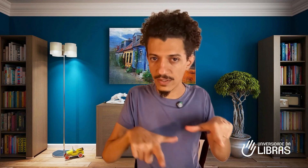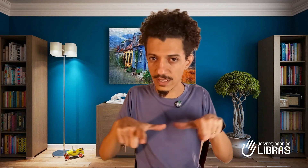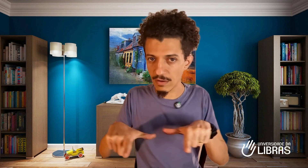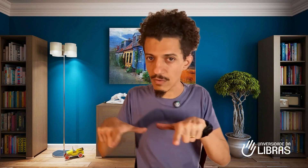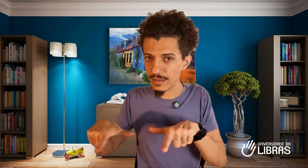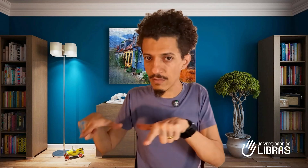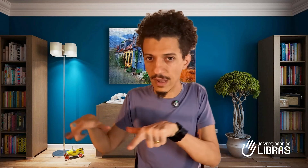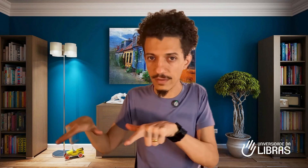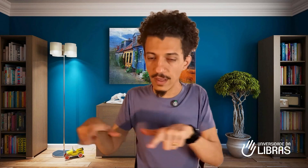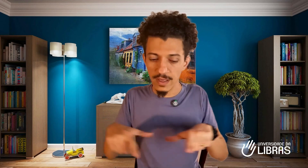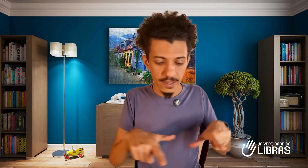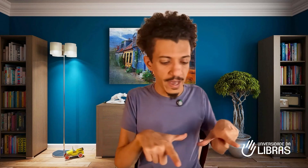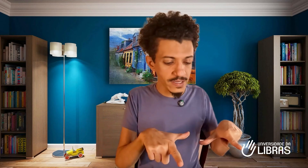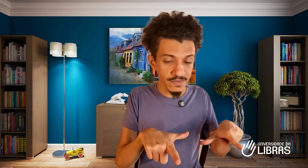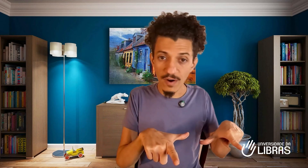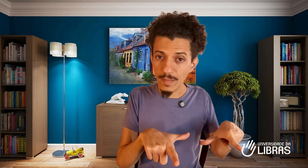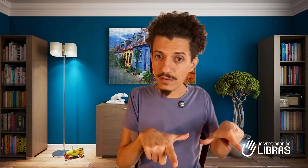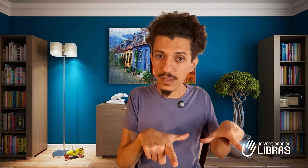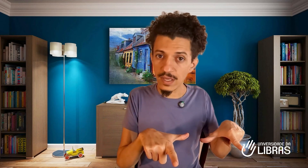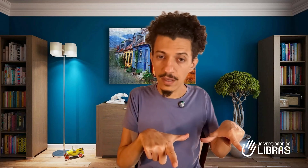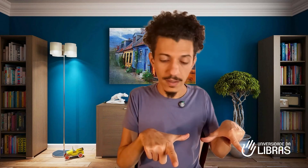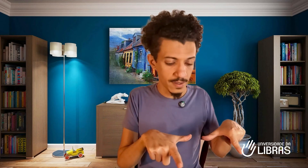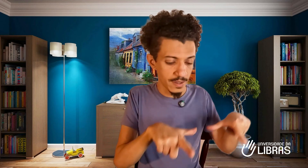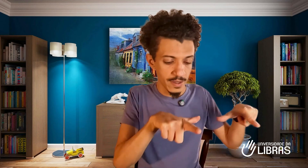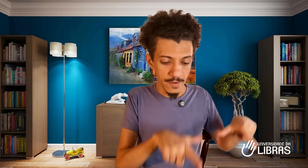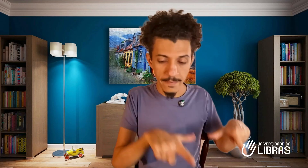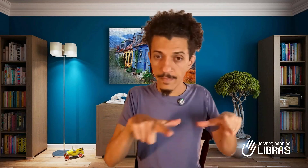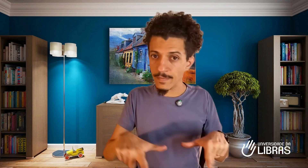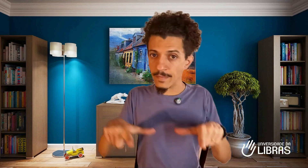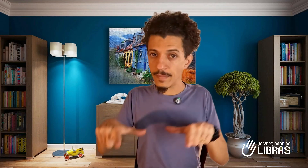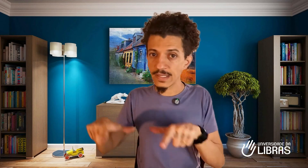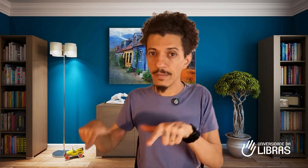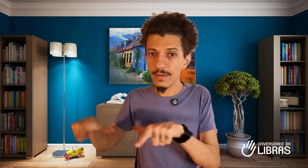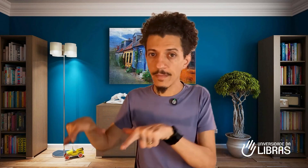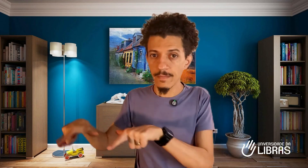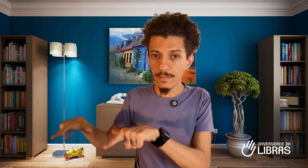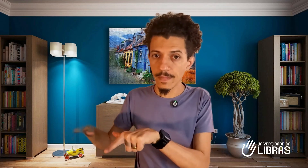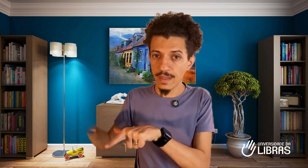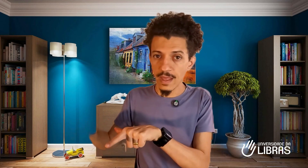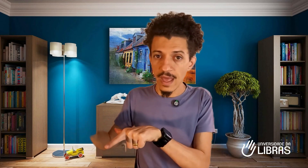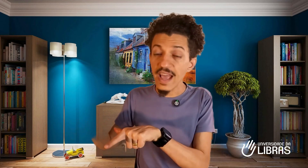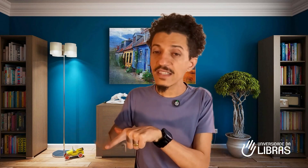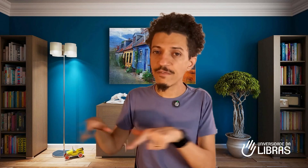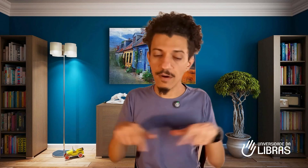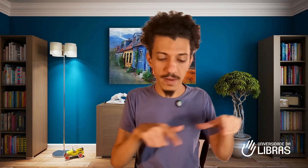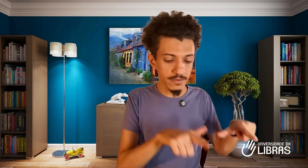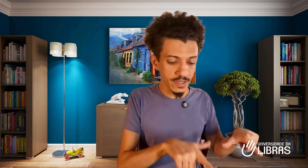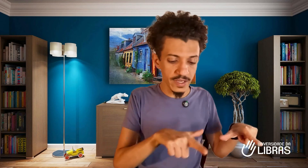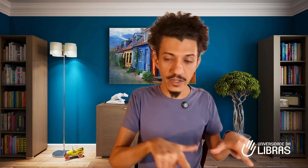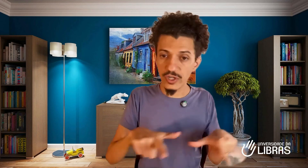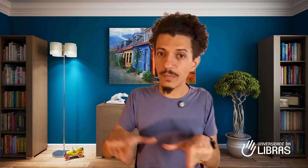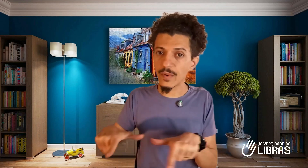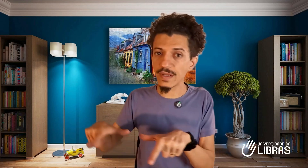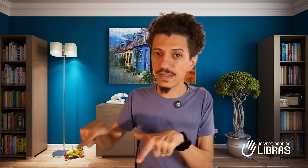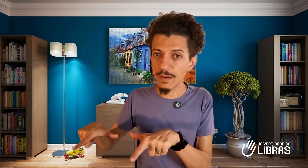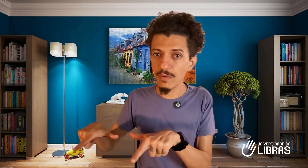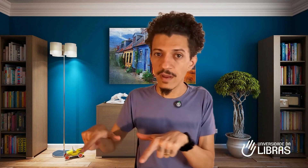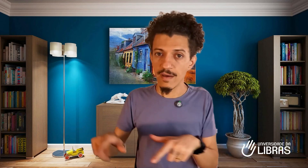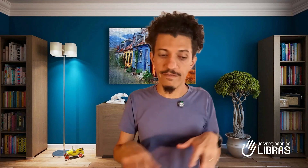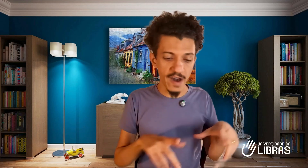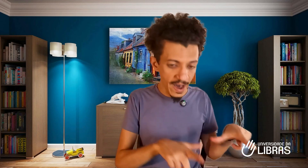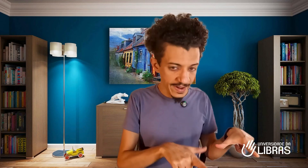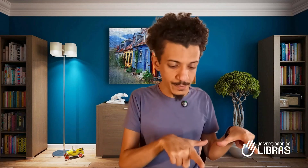melhor dizendo, não quadriculado. Que é esse formato aqui. Percebe? Esse formato aqui indica, por